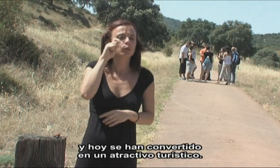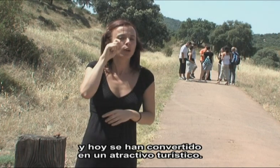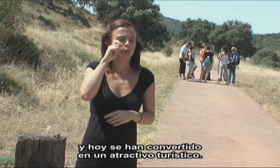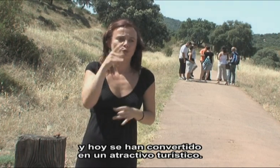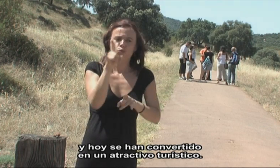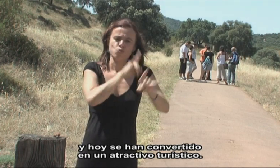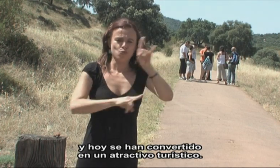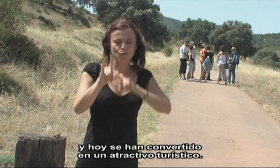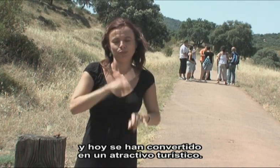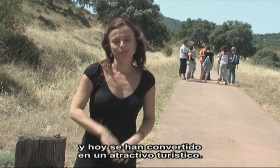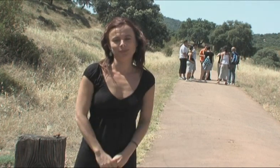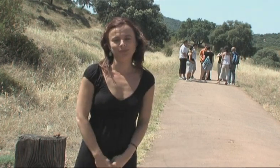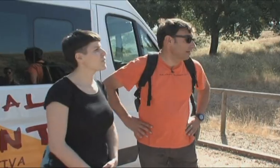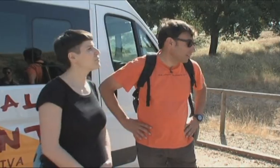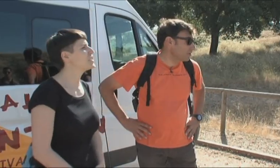turístico.